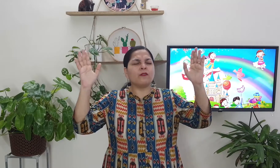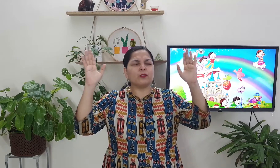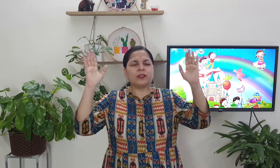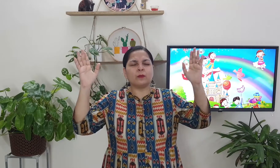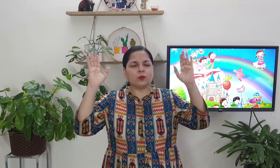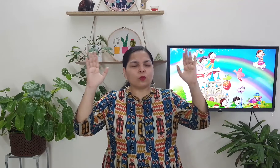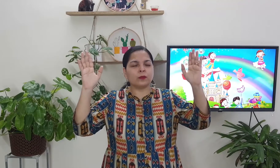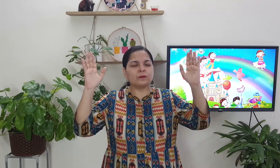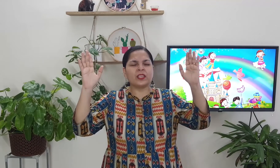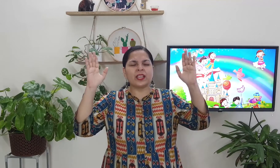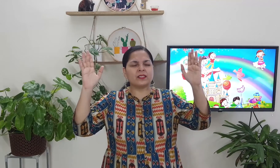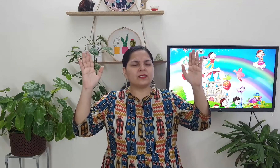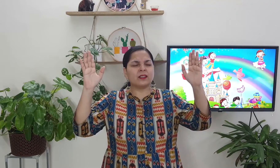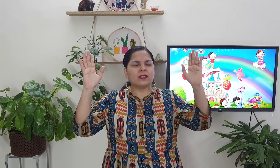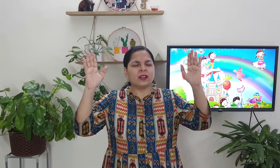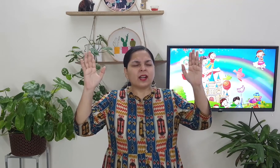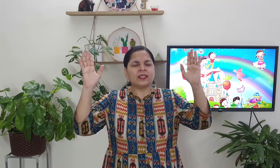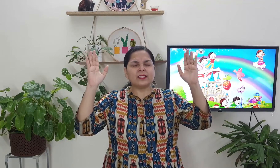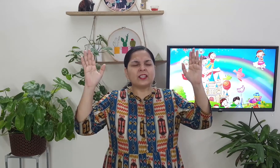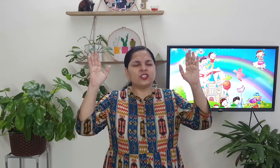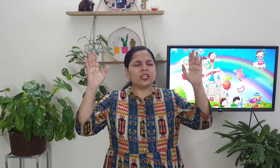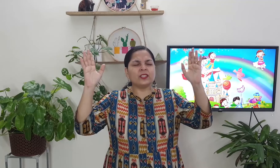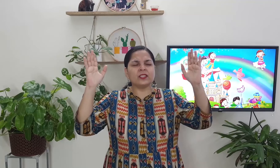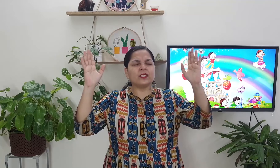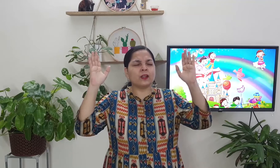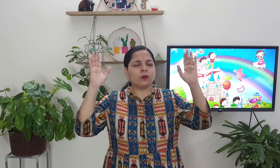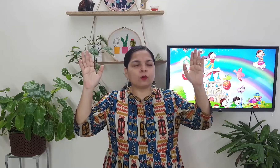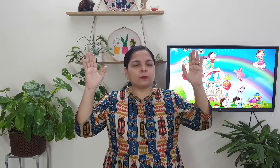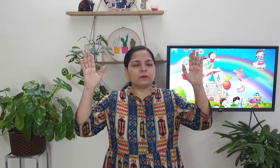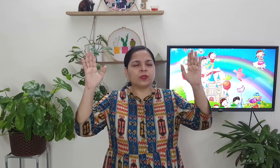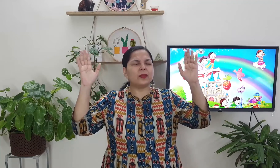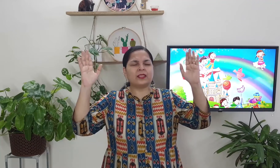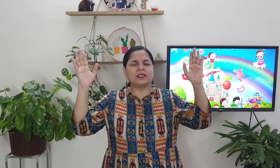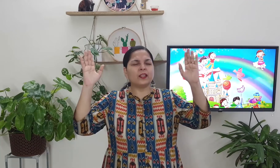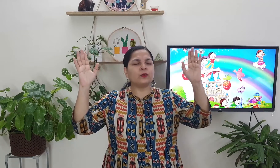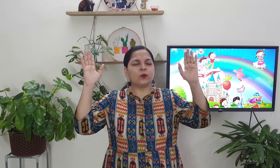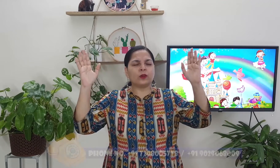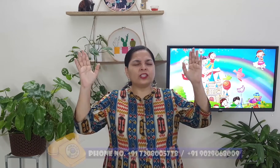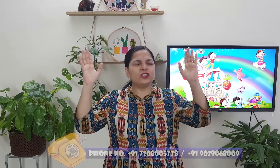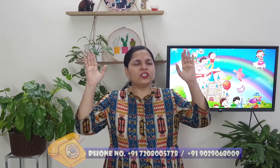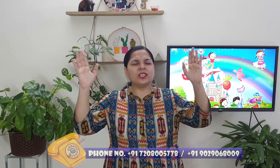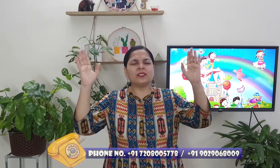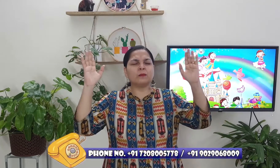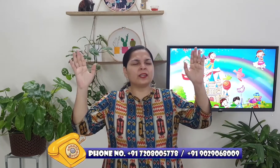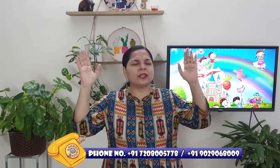வாய்க்காது. பரிசுத்த ஆவியானவரின் வல்லமையால் அவர்களை வார்த்தையுடன் ஆசீர்வதிக்கிறேன்.